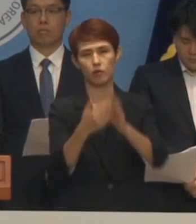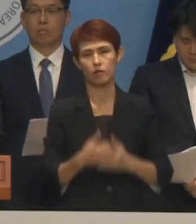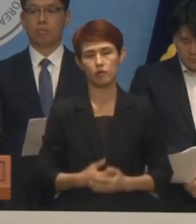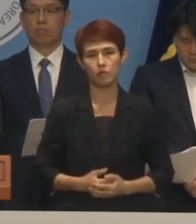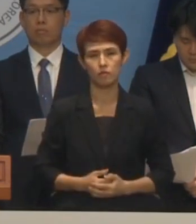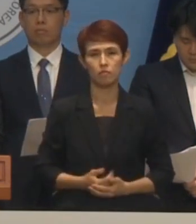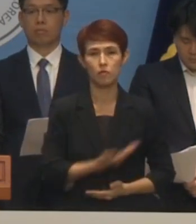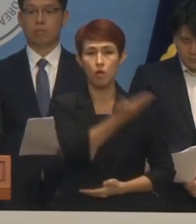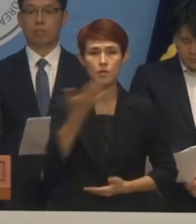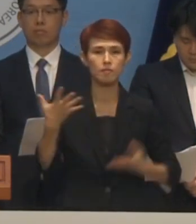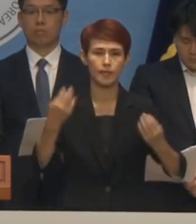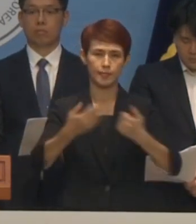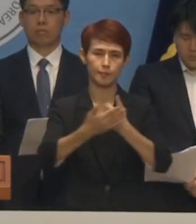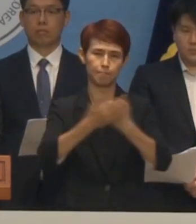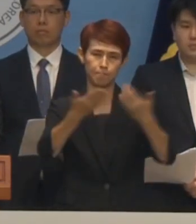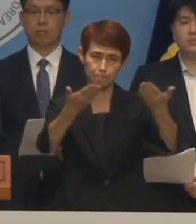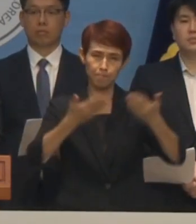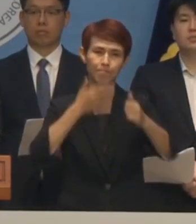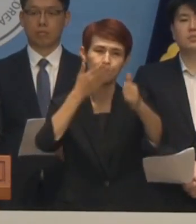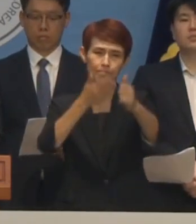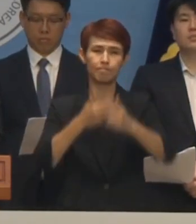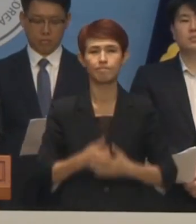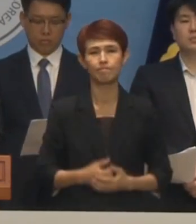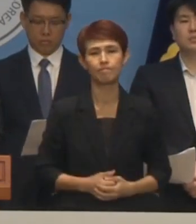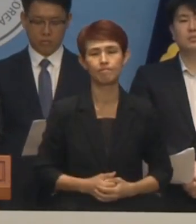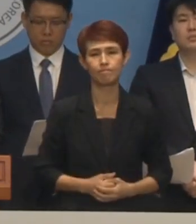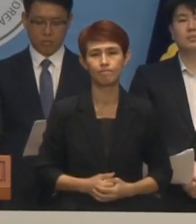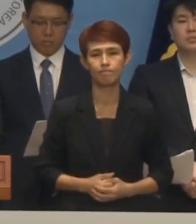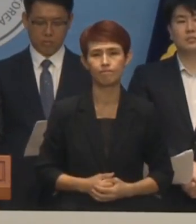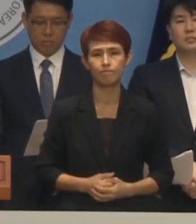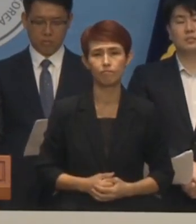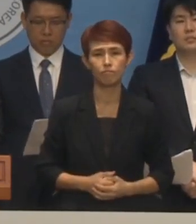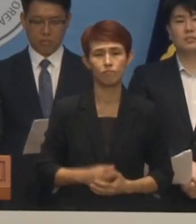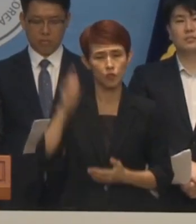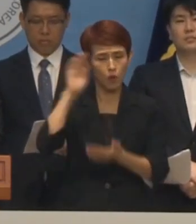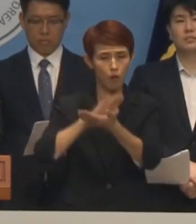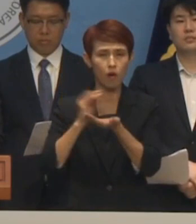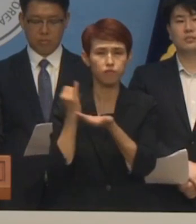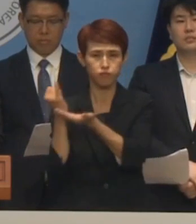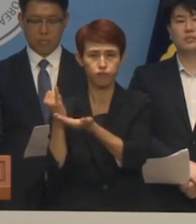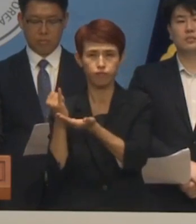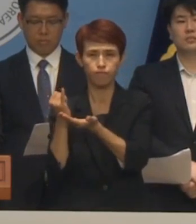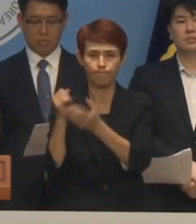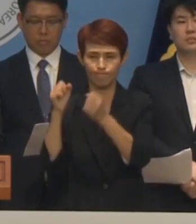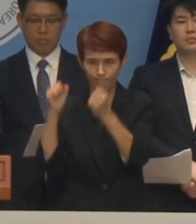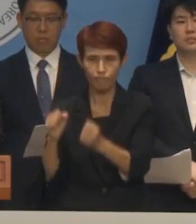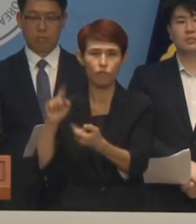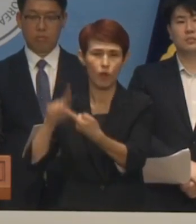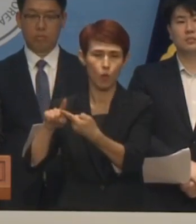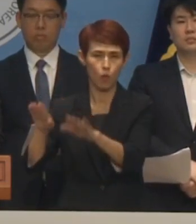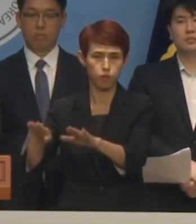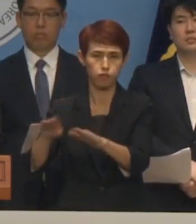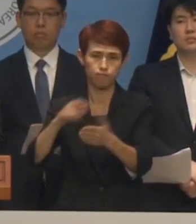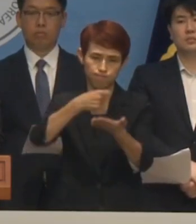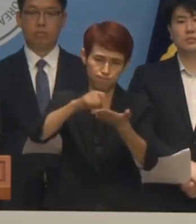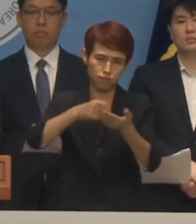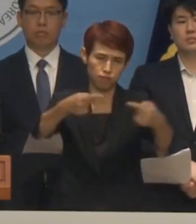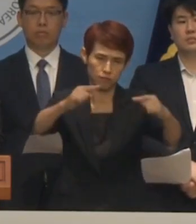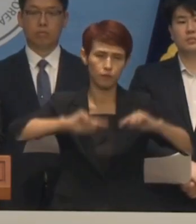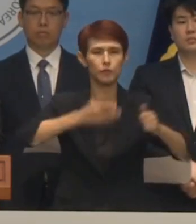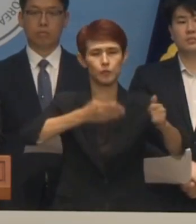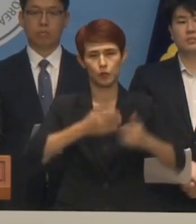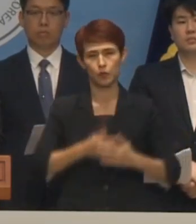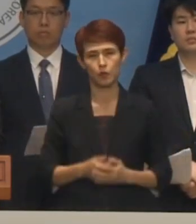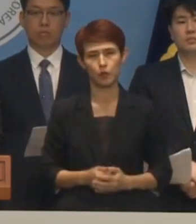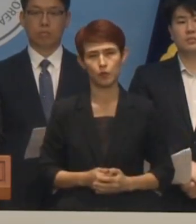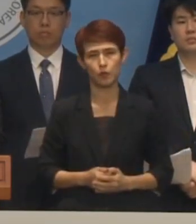여러분들께서도 많은 격려 보내주시기를 부탁드리겠습니다. 그리고 소녀상 존치 서명 운동에도 동참하셔서 우리 후손들에게 부끄럽지